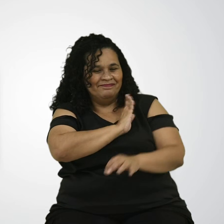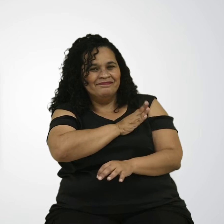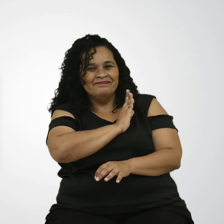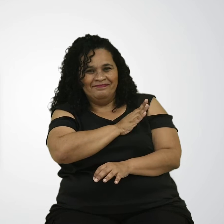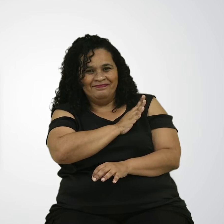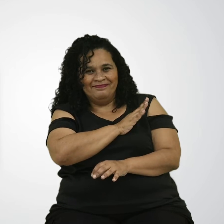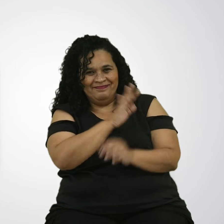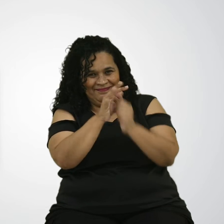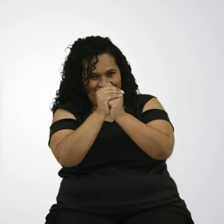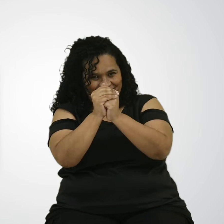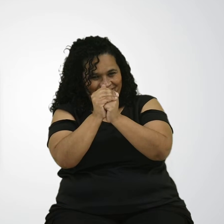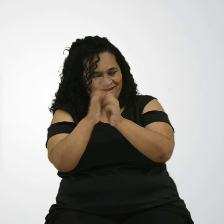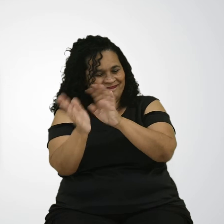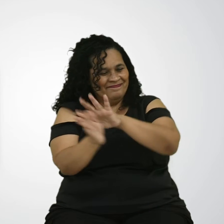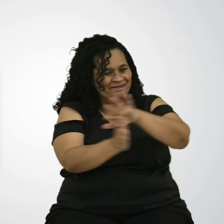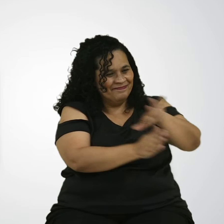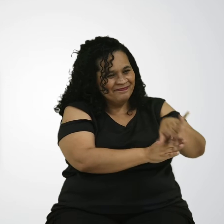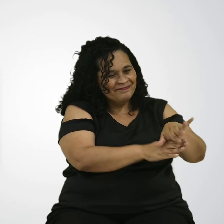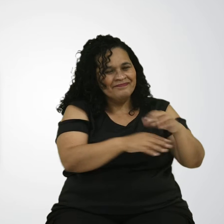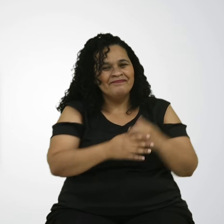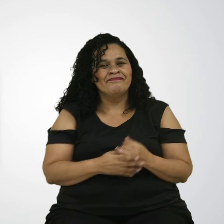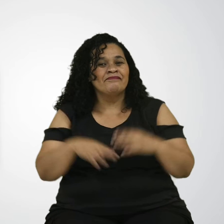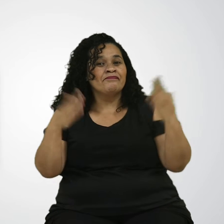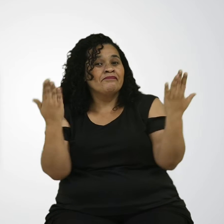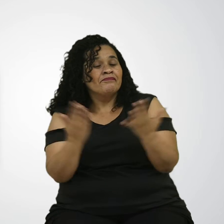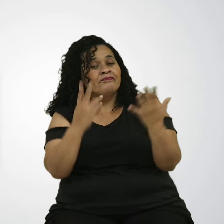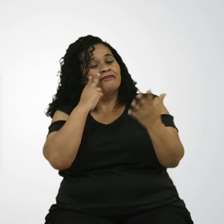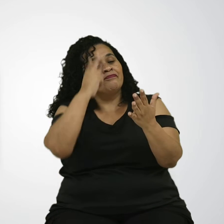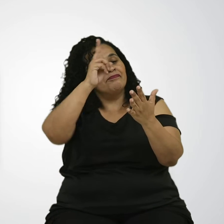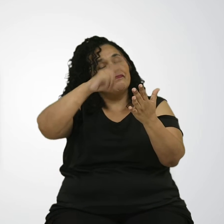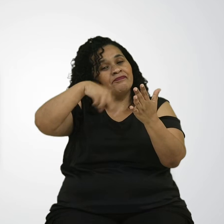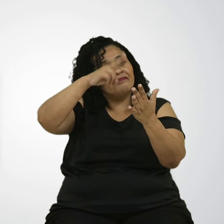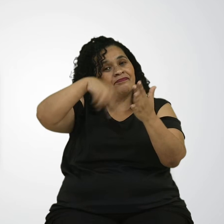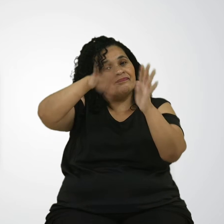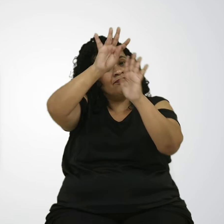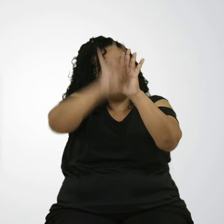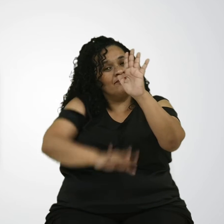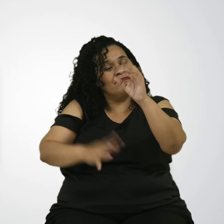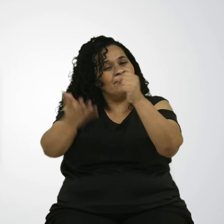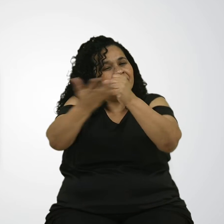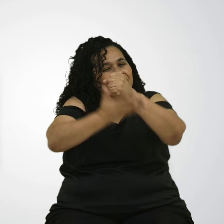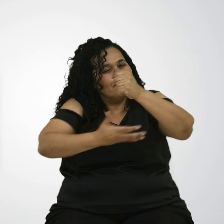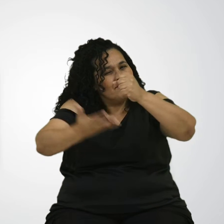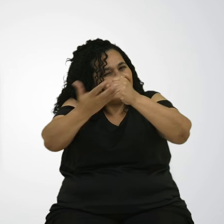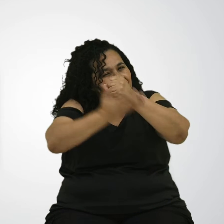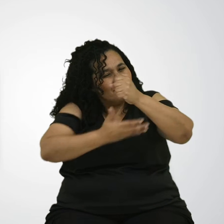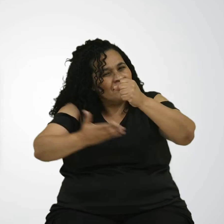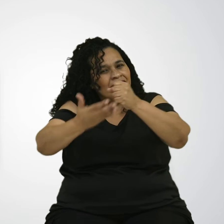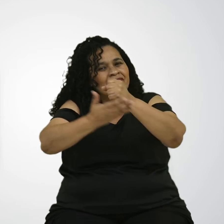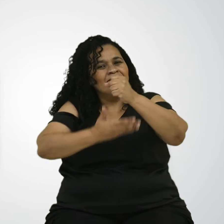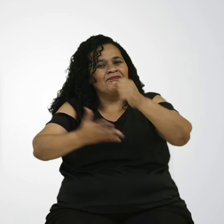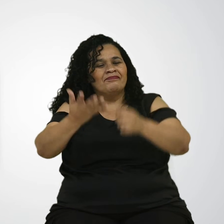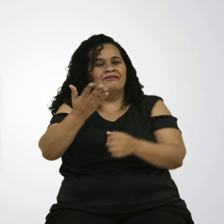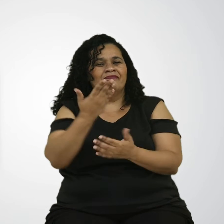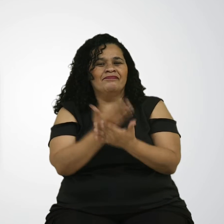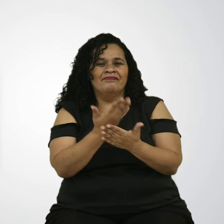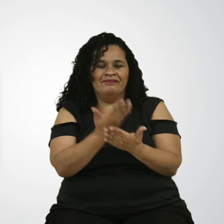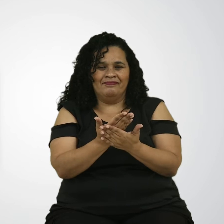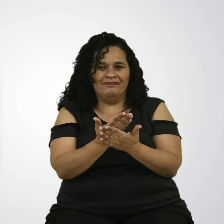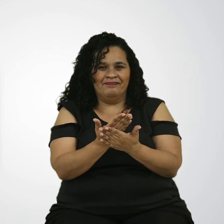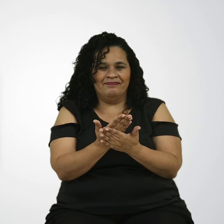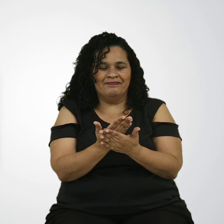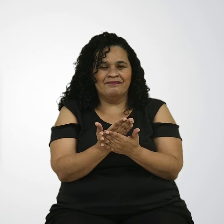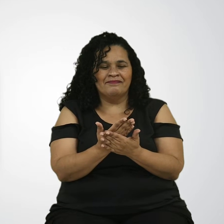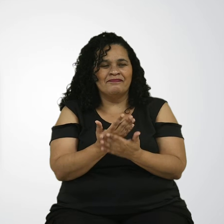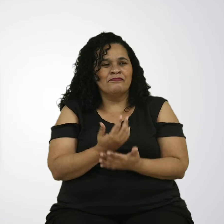Bom, vamos então à nossa lição. Eu quero ler com você o texto base da nossa lição bíblica. Um